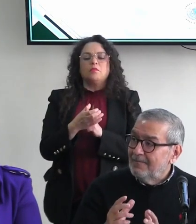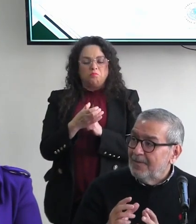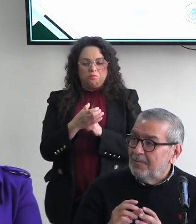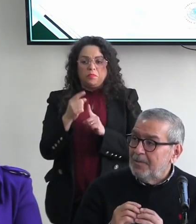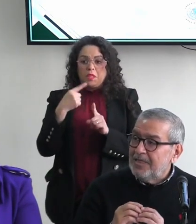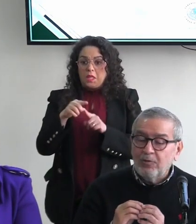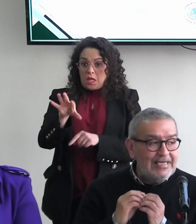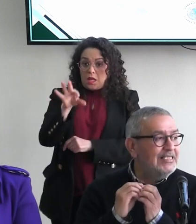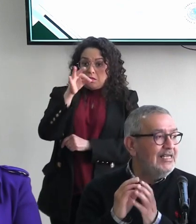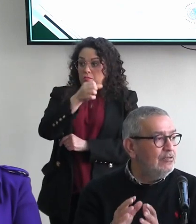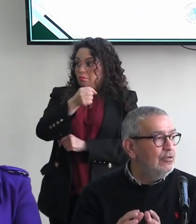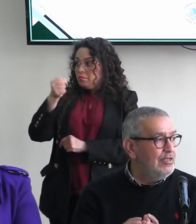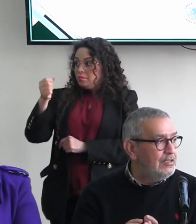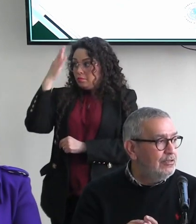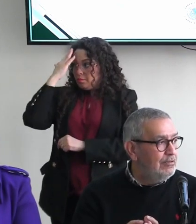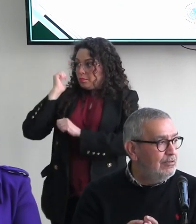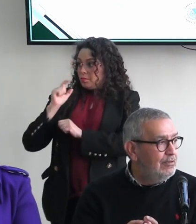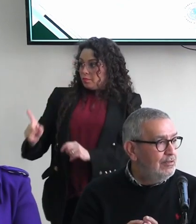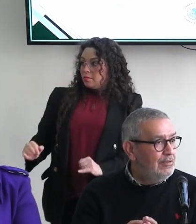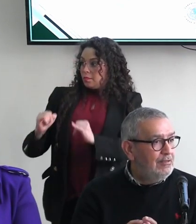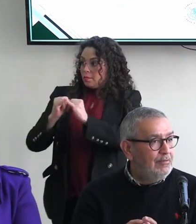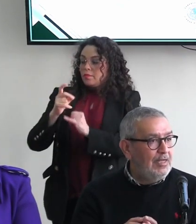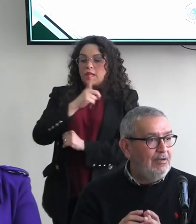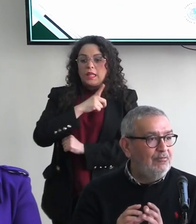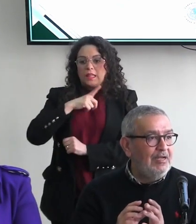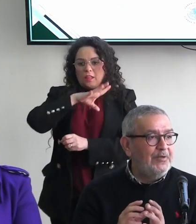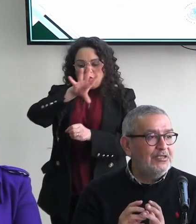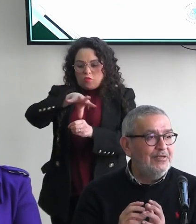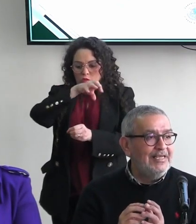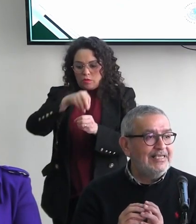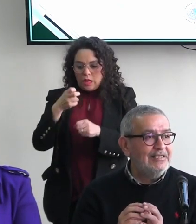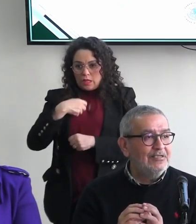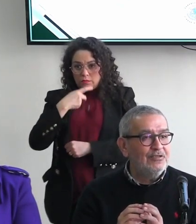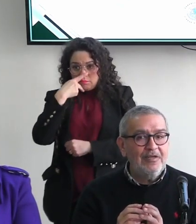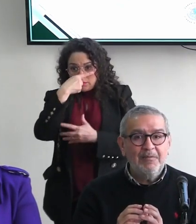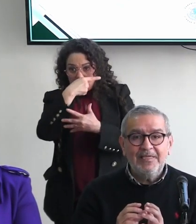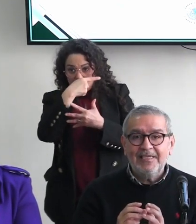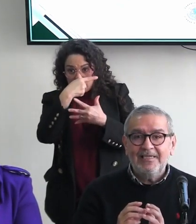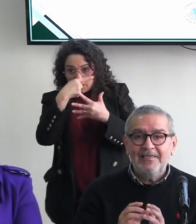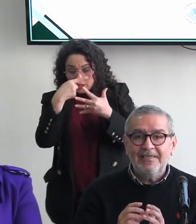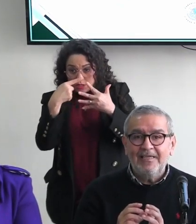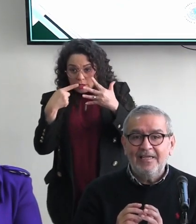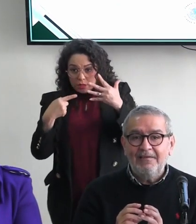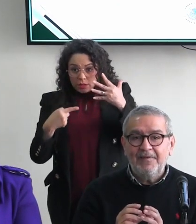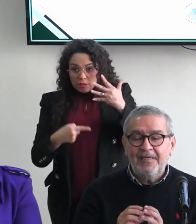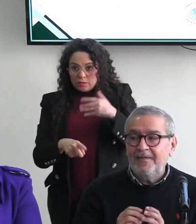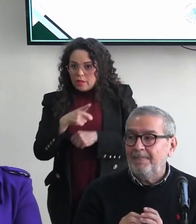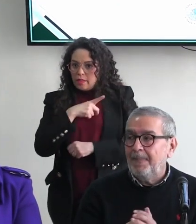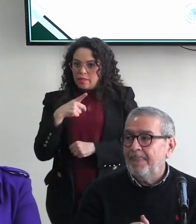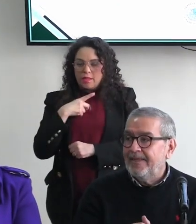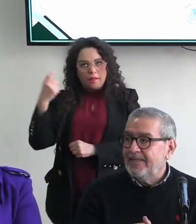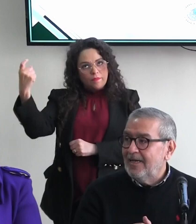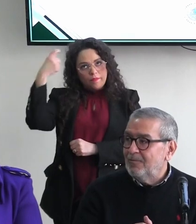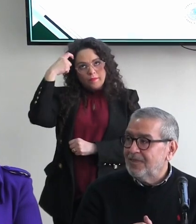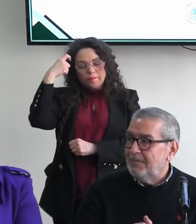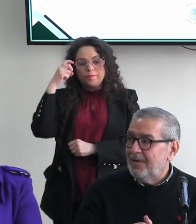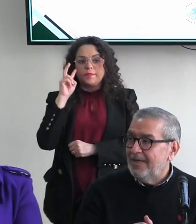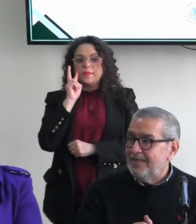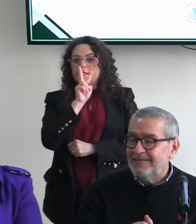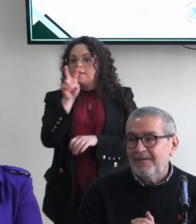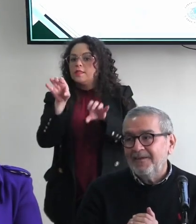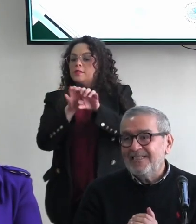que visualizar todo esto. Una persona que solamente,